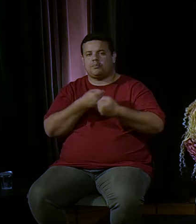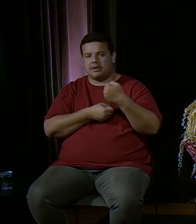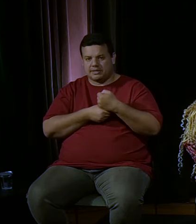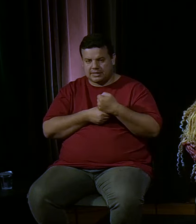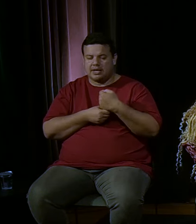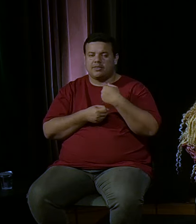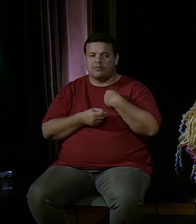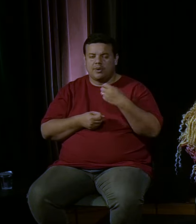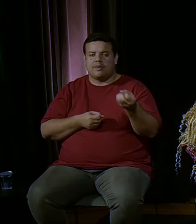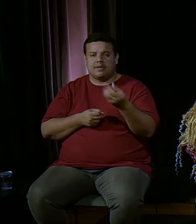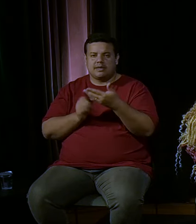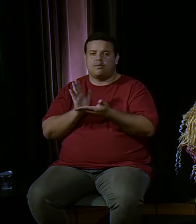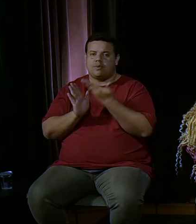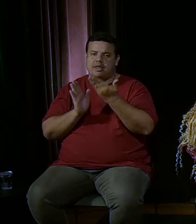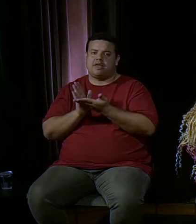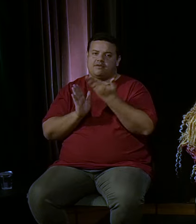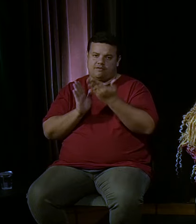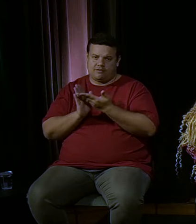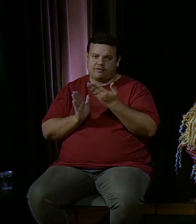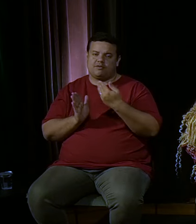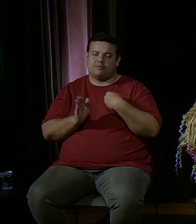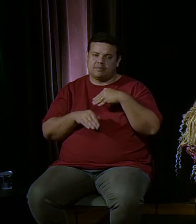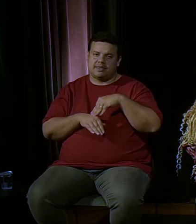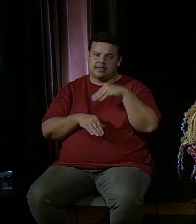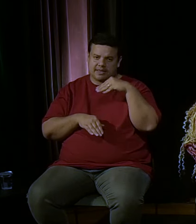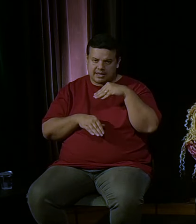lancei um livro, que foi minha pesquisa de mestrado, sobre ficção